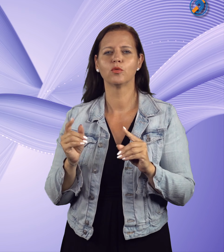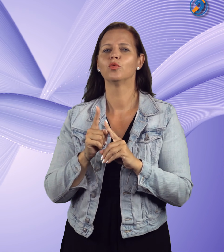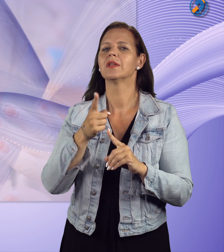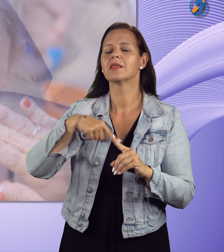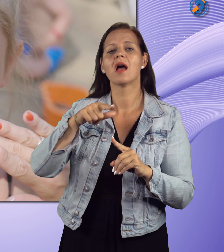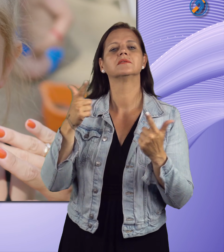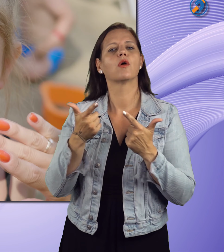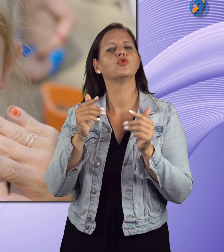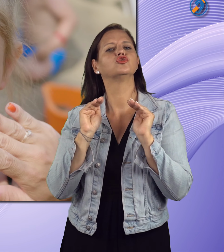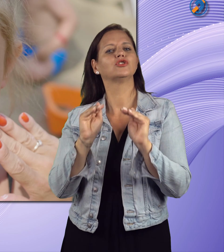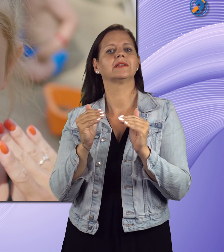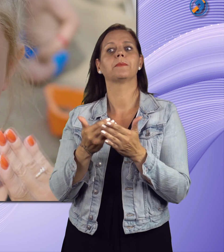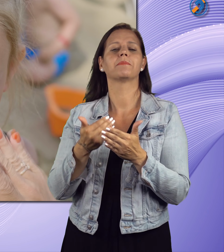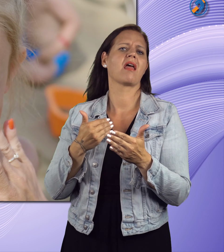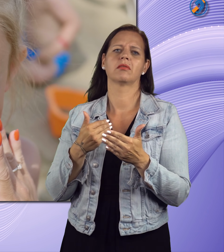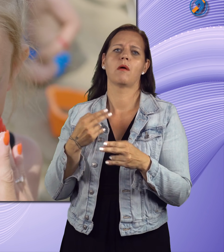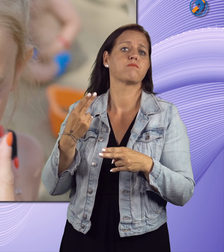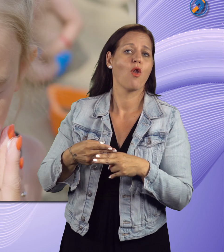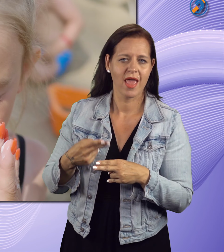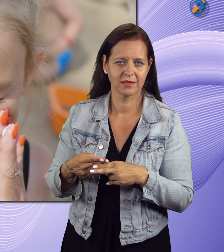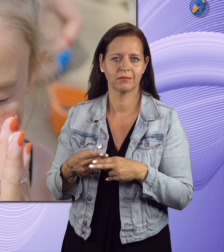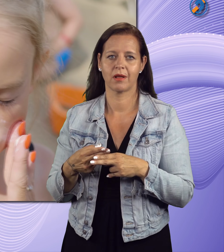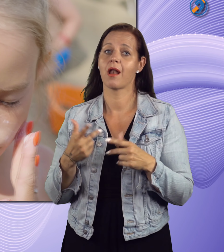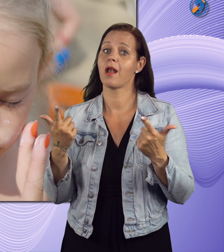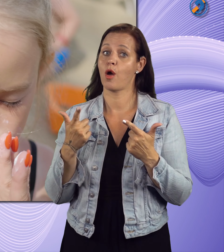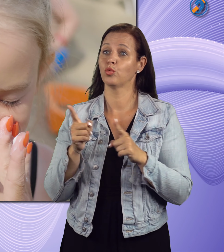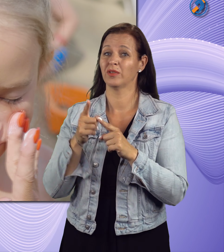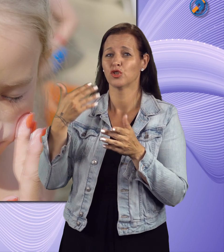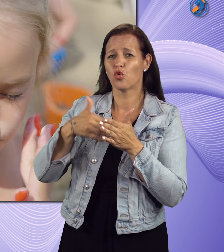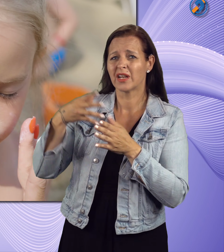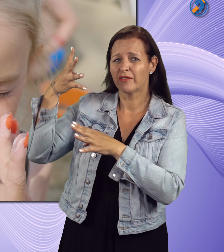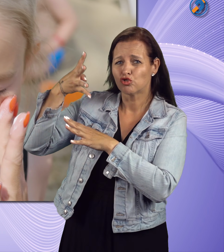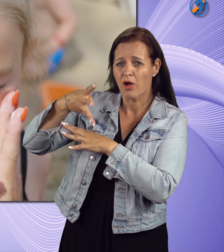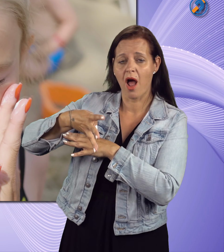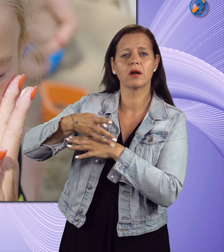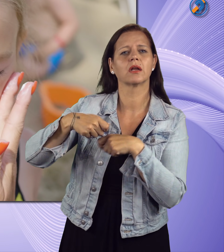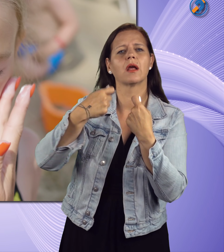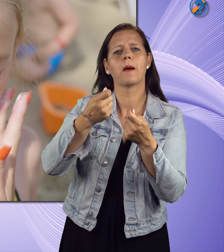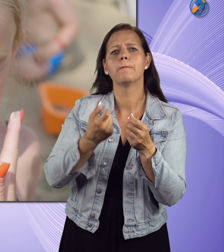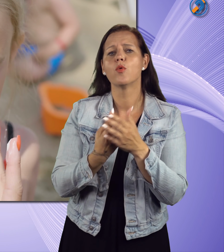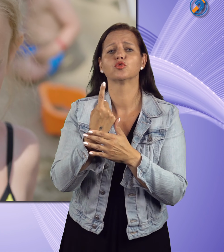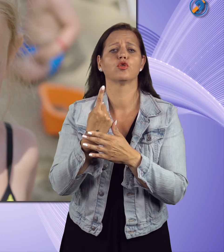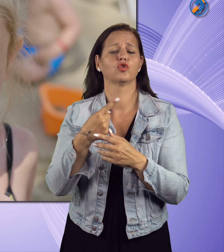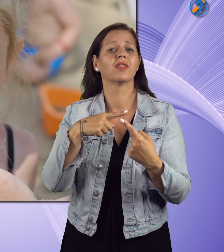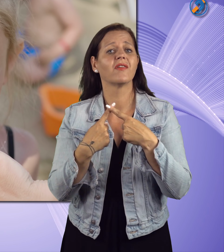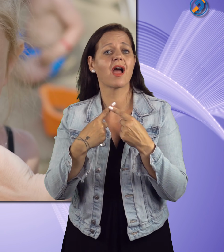pred boleznimi, lahko škodljivi žarki povzročijo tveganje za nastanek kožnega